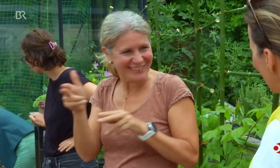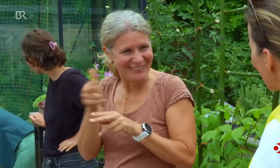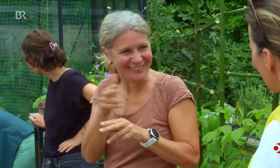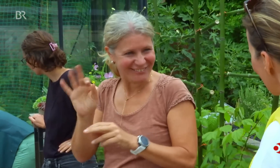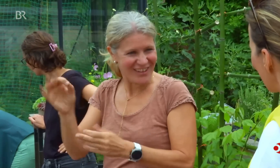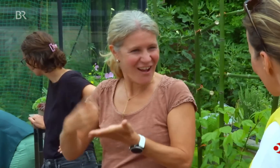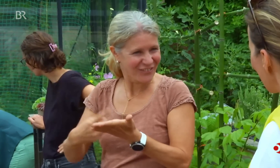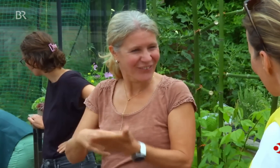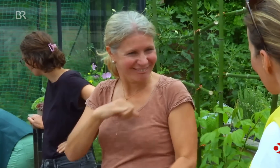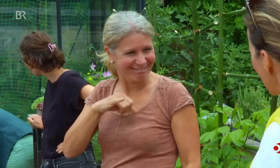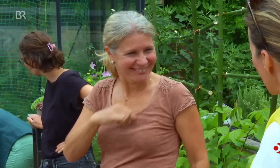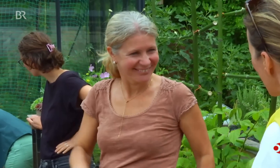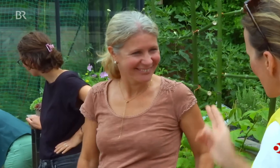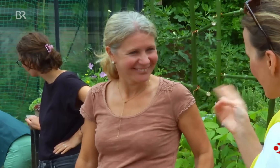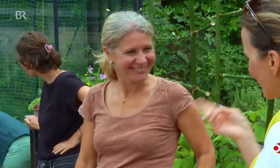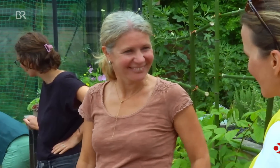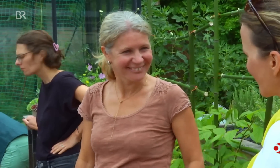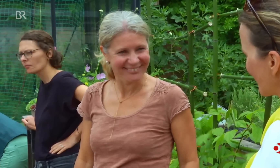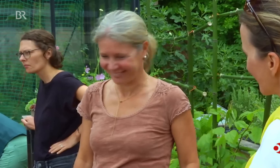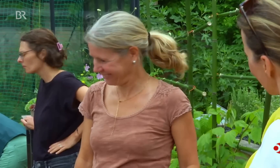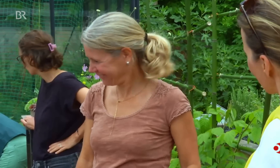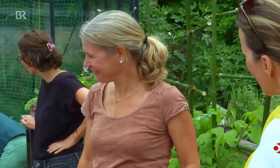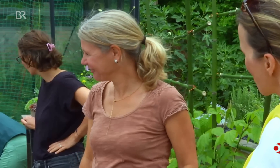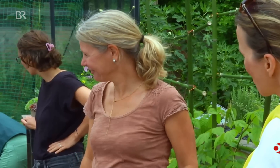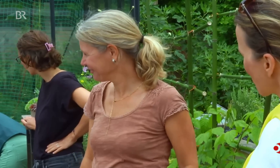dann zusammenschneiden. Interessant. Stimmt.